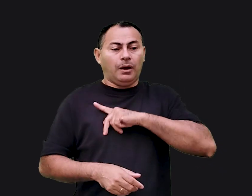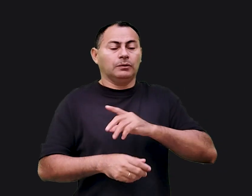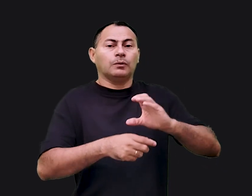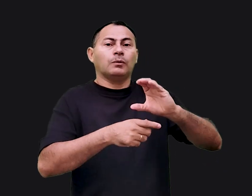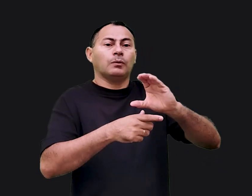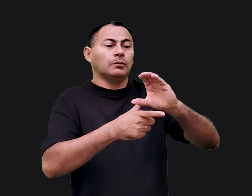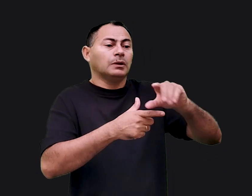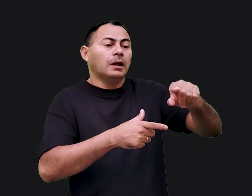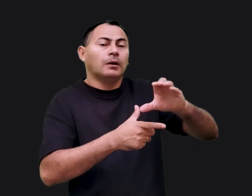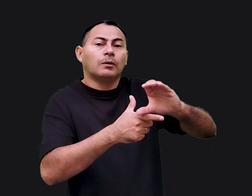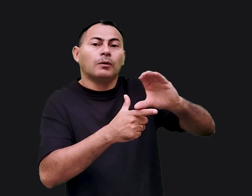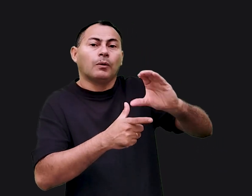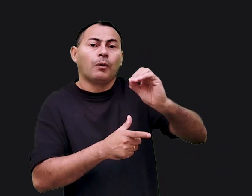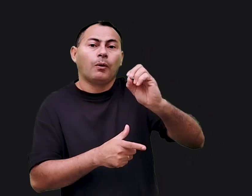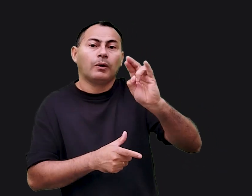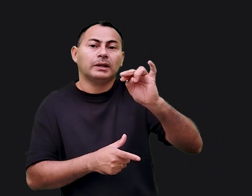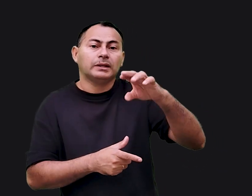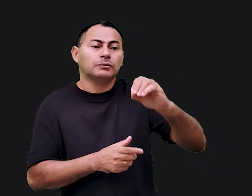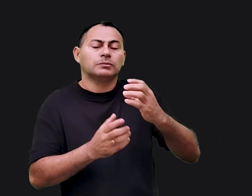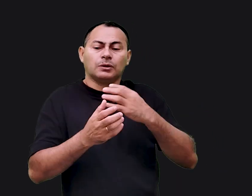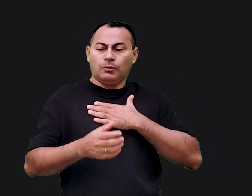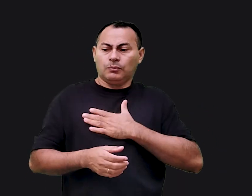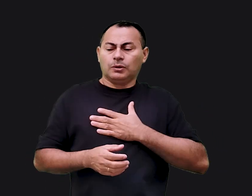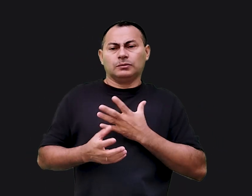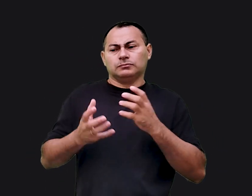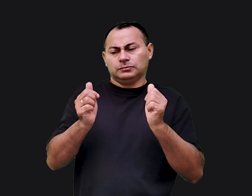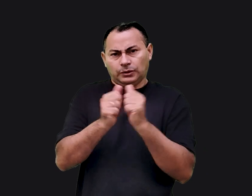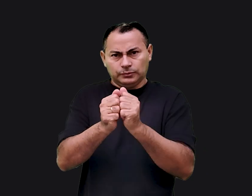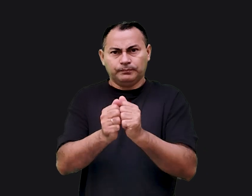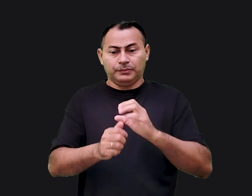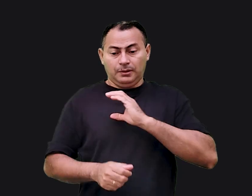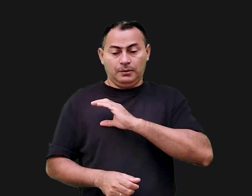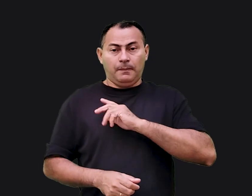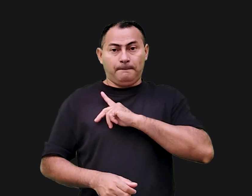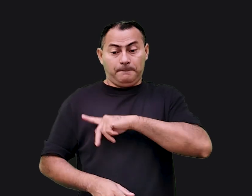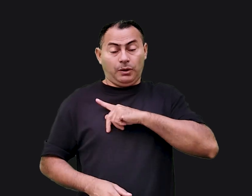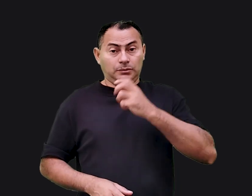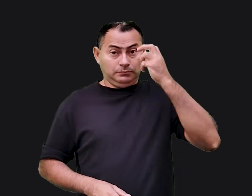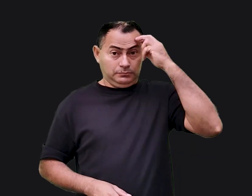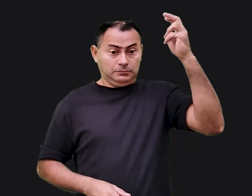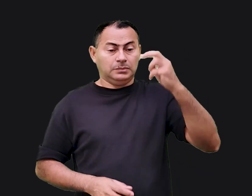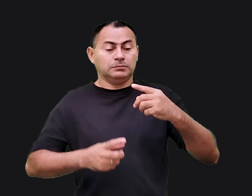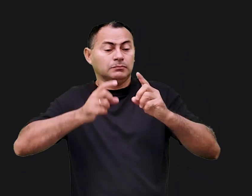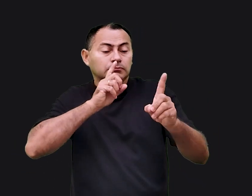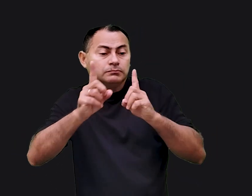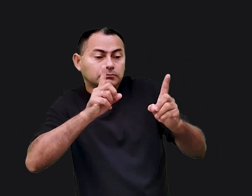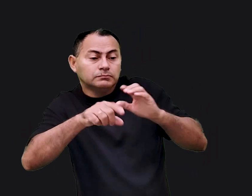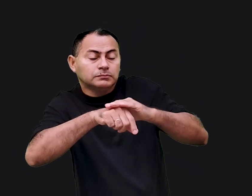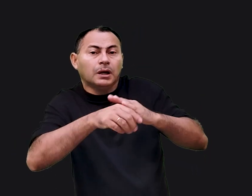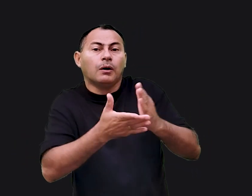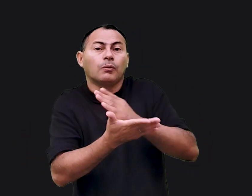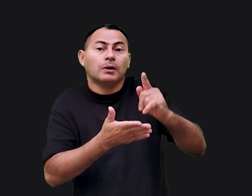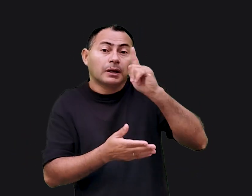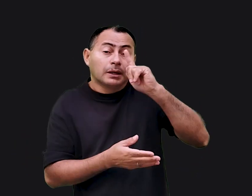conversando com aqueles que simpatizavam com ele Paulo era muito inteligente estava dialogando com alguns gregos que